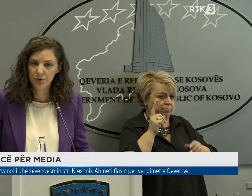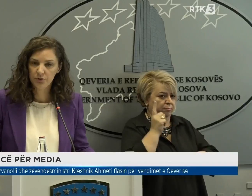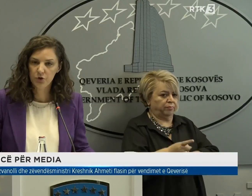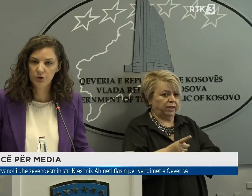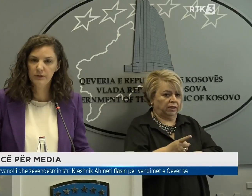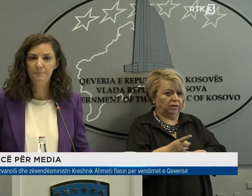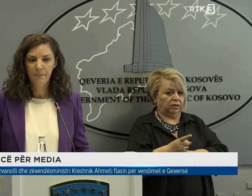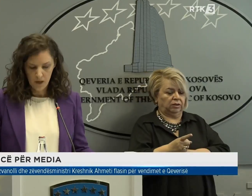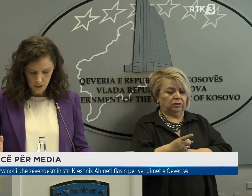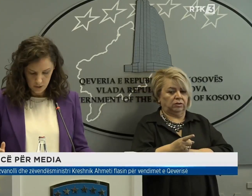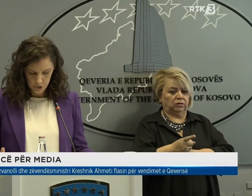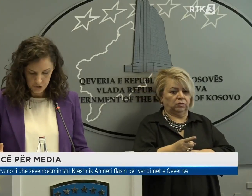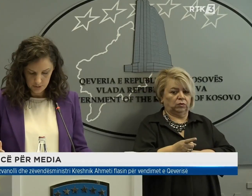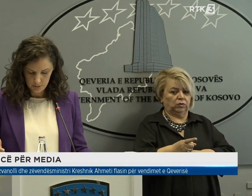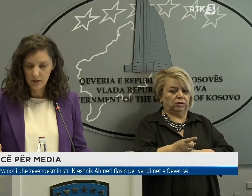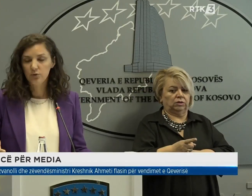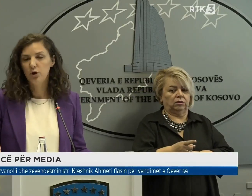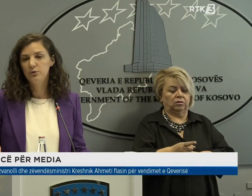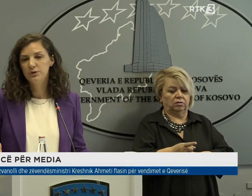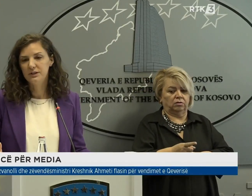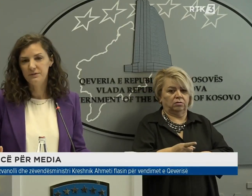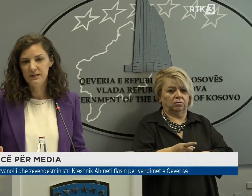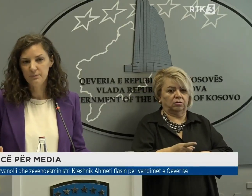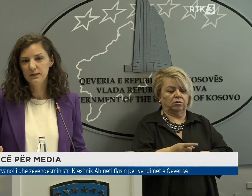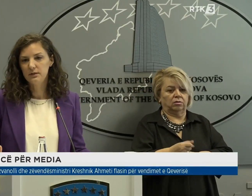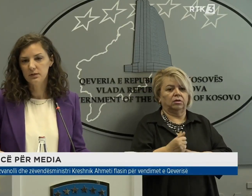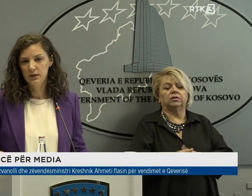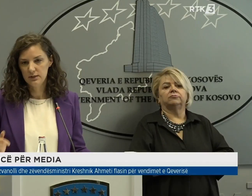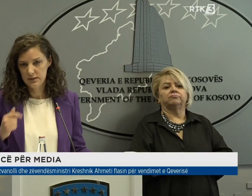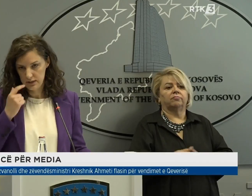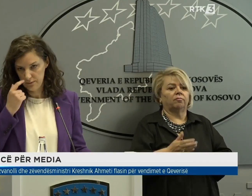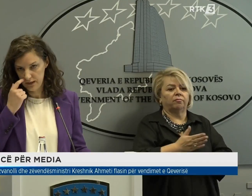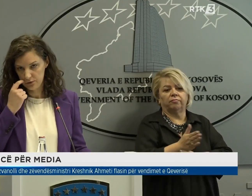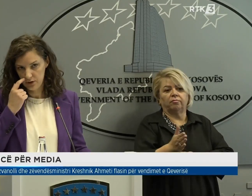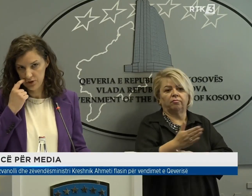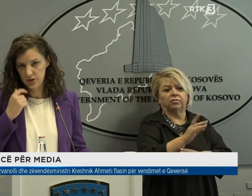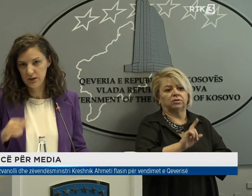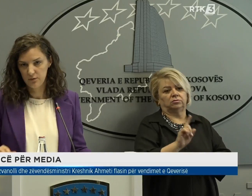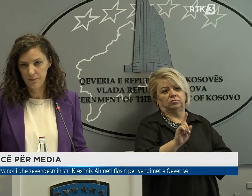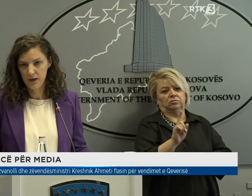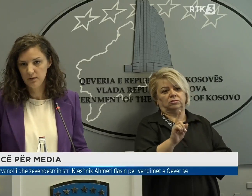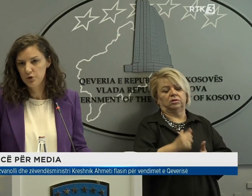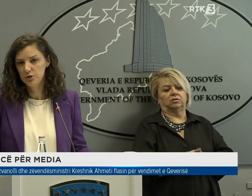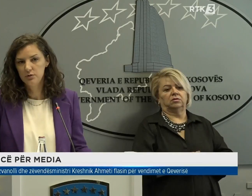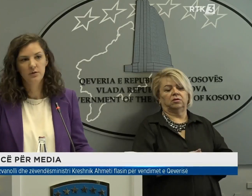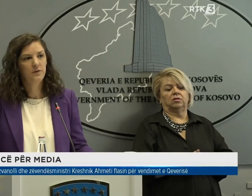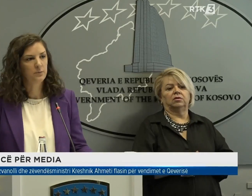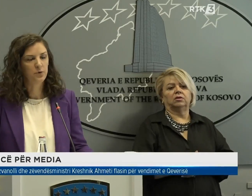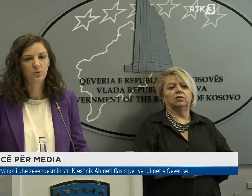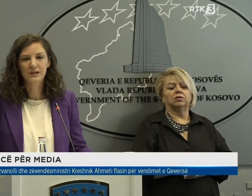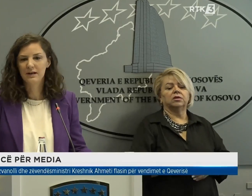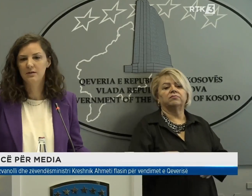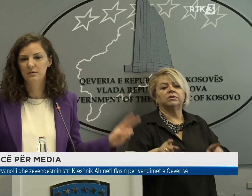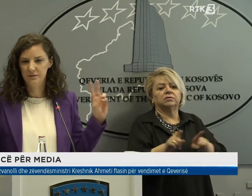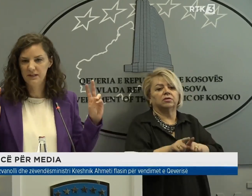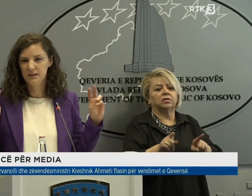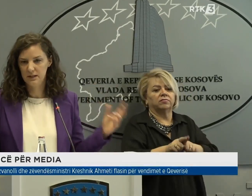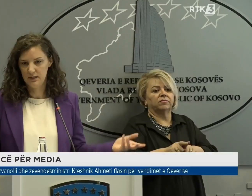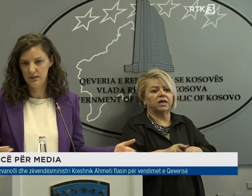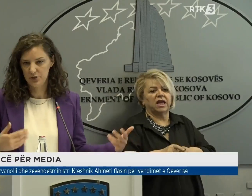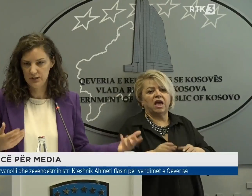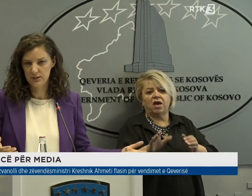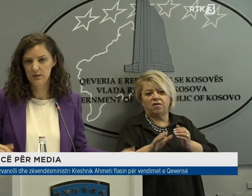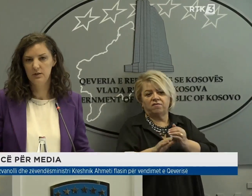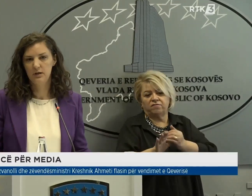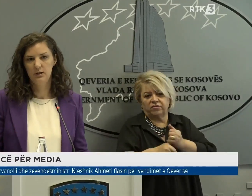do të thotë që është janë dalur devijimet nga sistemi elektroenergjetik evropian, që në një farë mënyre janë vjedhje